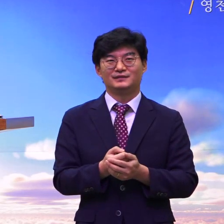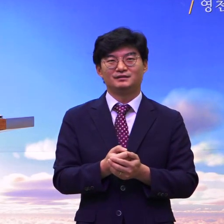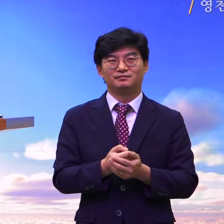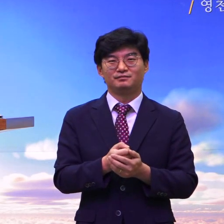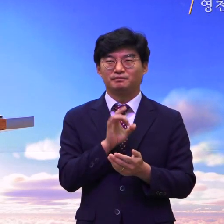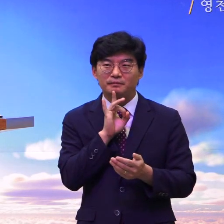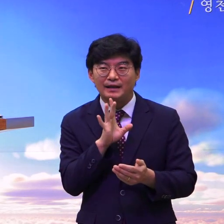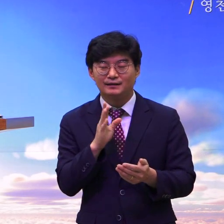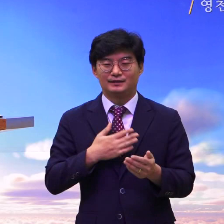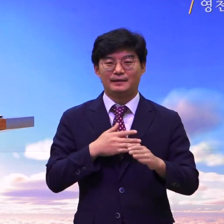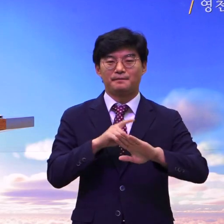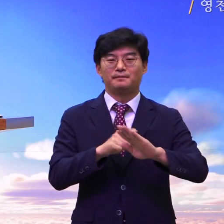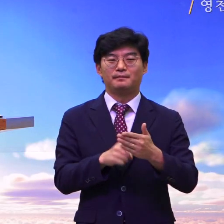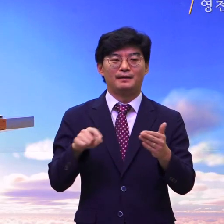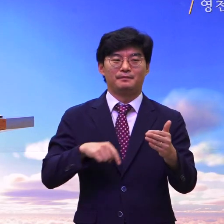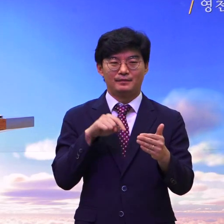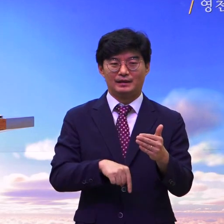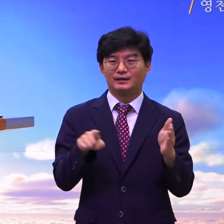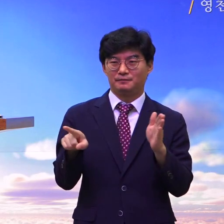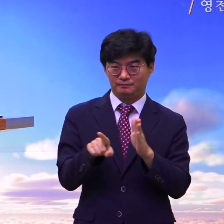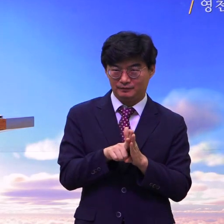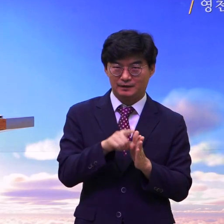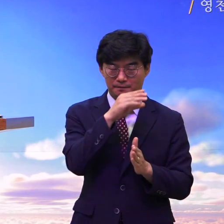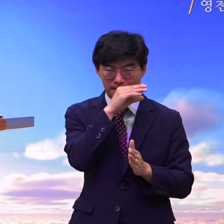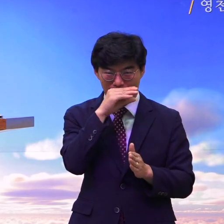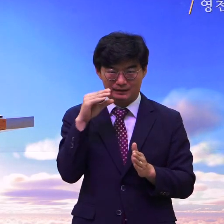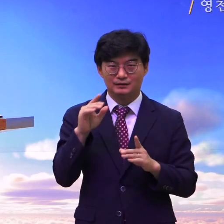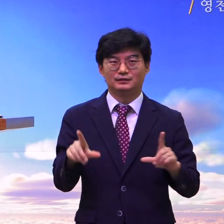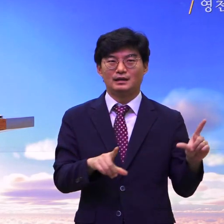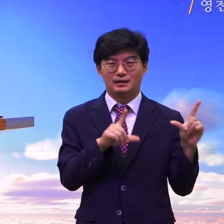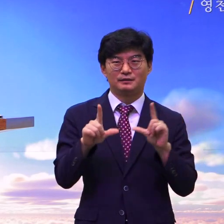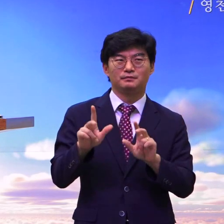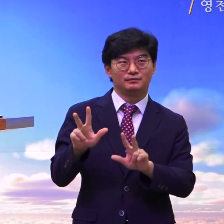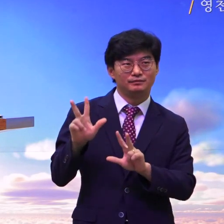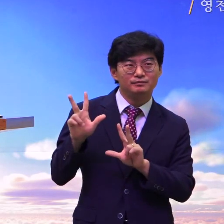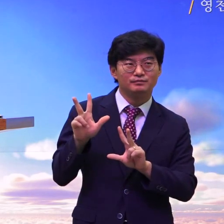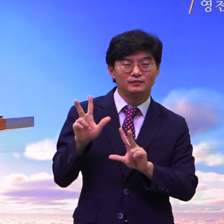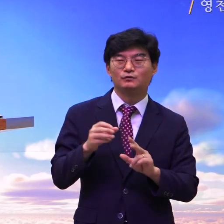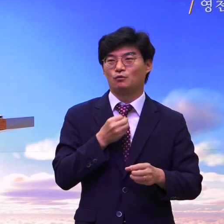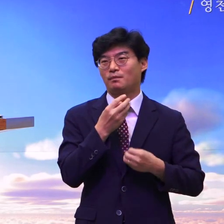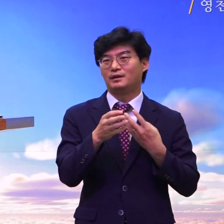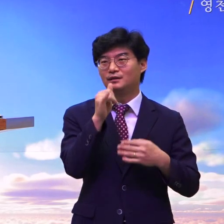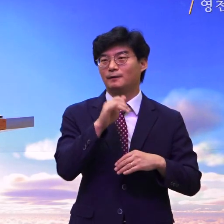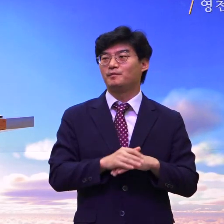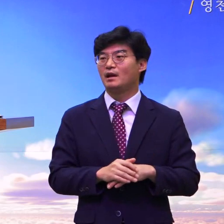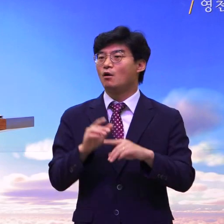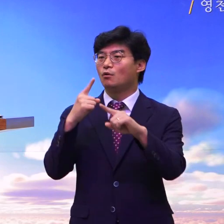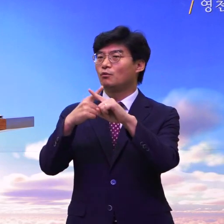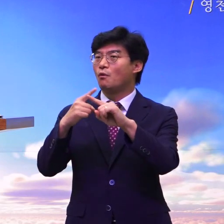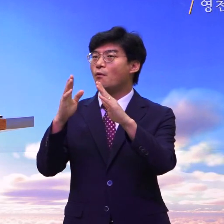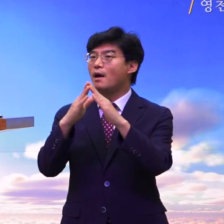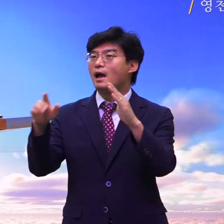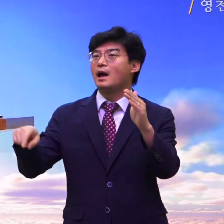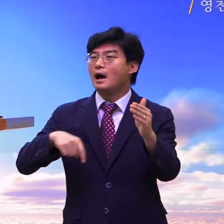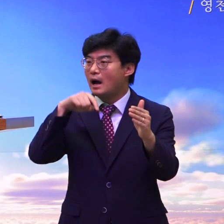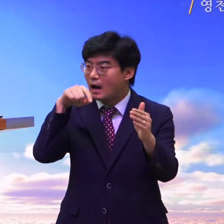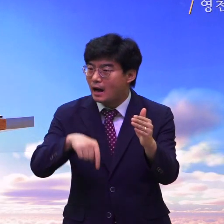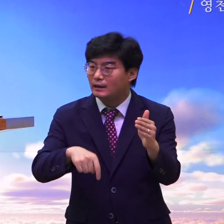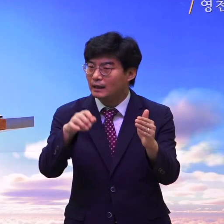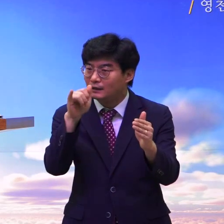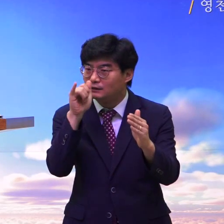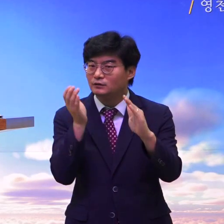세상이 교회를 향해서 그렇게 이야기할 때에 교회 안에 계신 성도님들, 이 문제로 고민하는 분들이